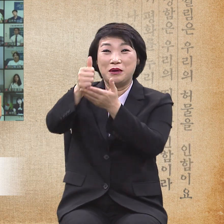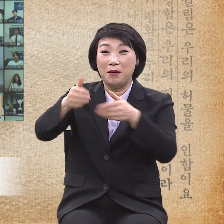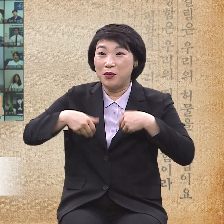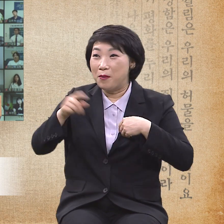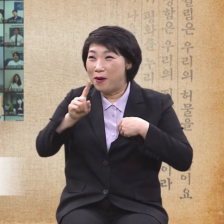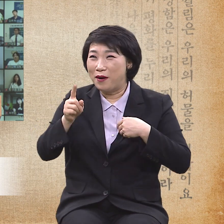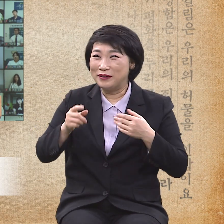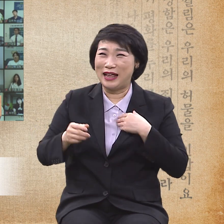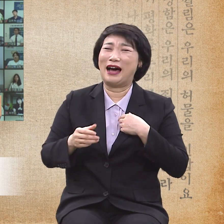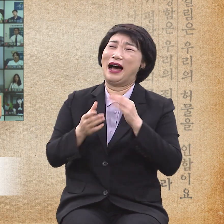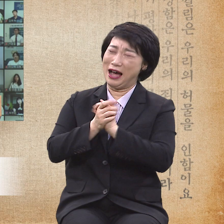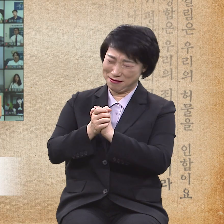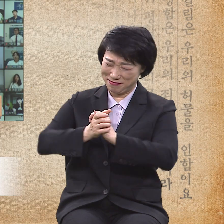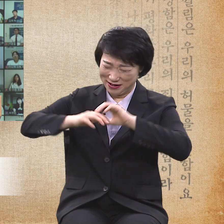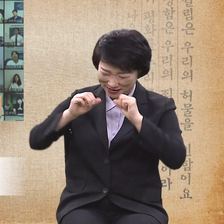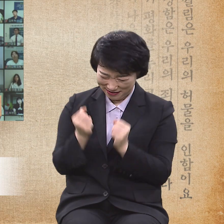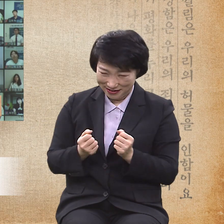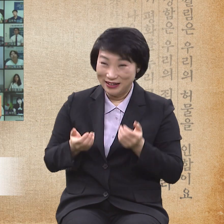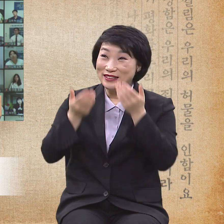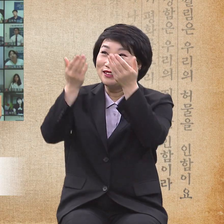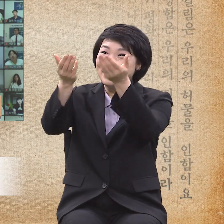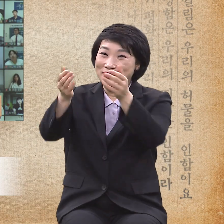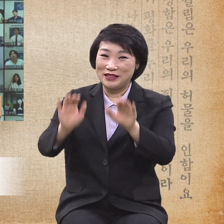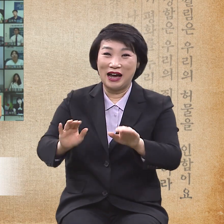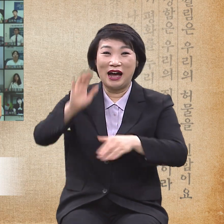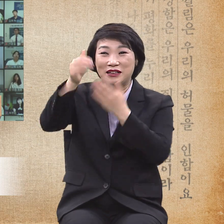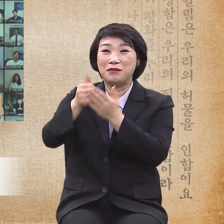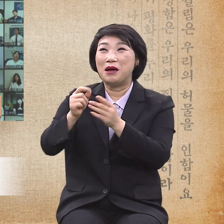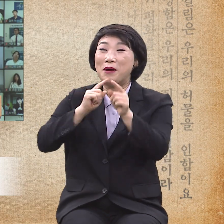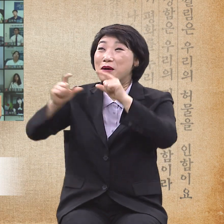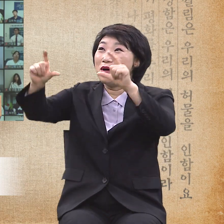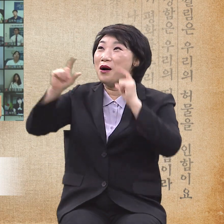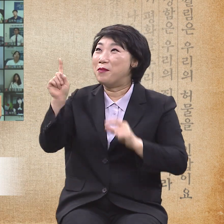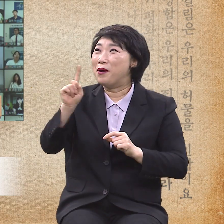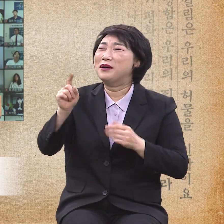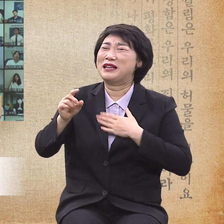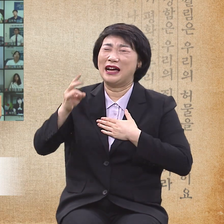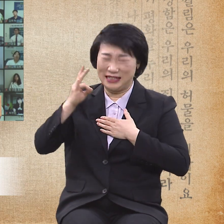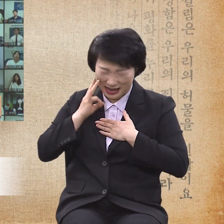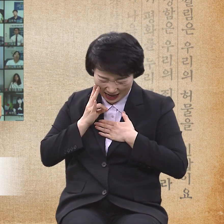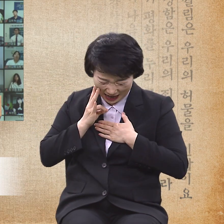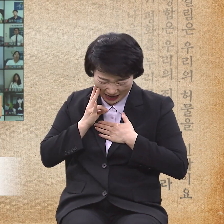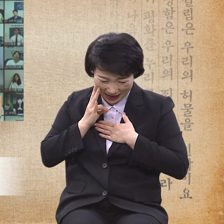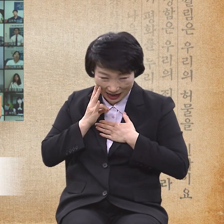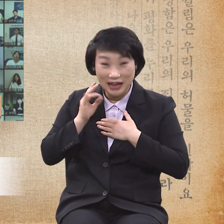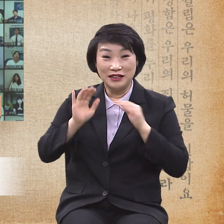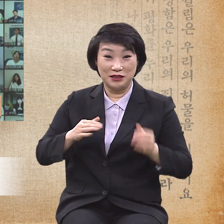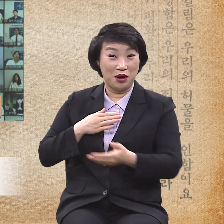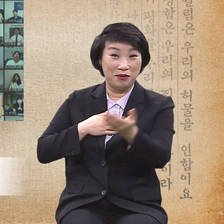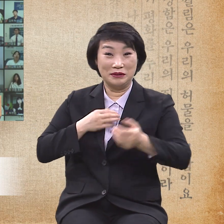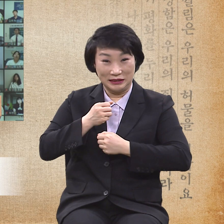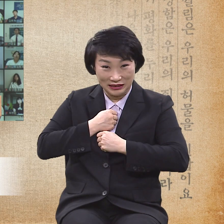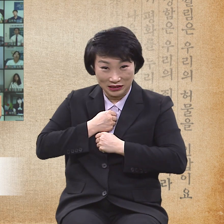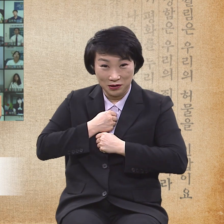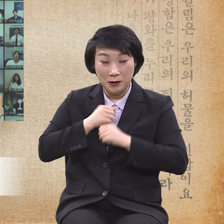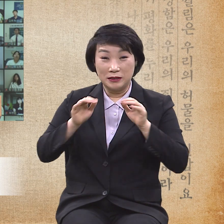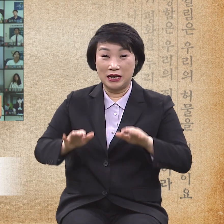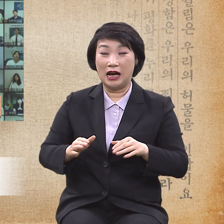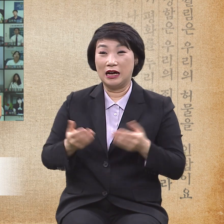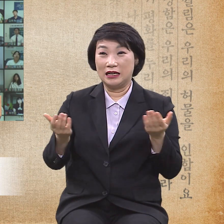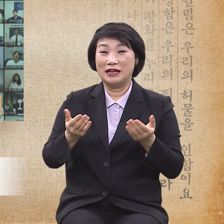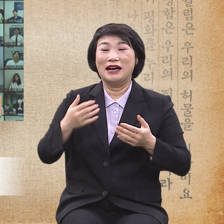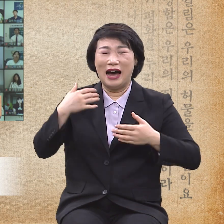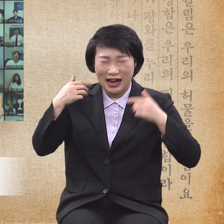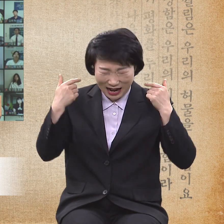필요하다 무엇이든지 아멘하고 수용하고 하나님이 무슨 말씀을 하시든지 네 하고 지키고